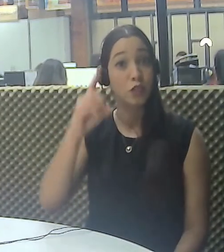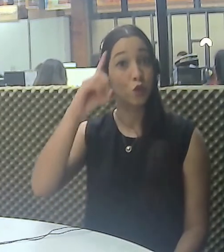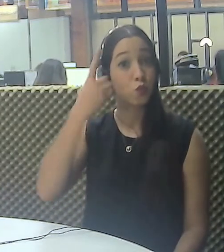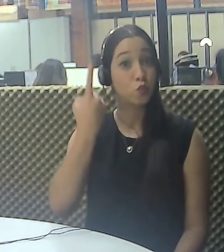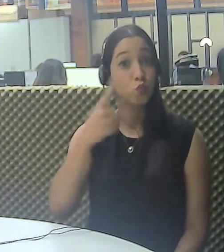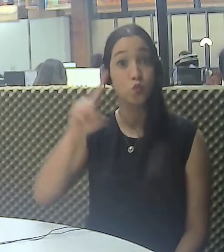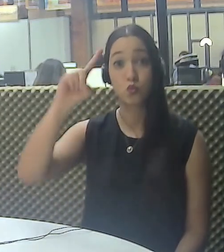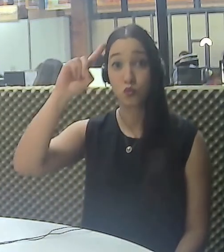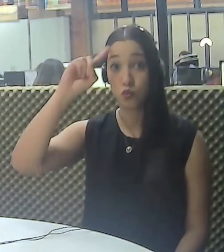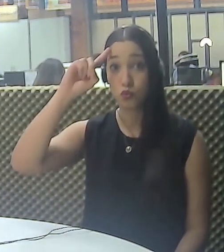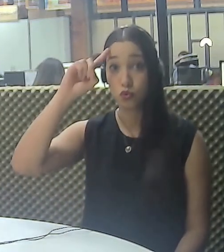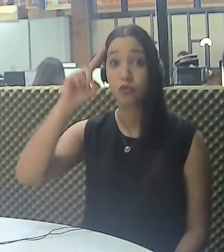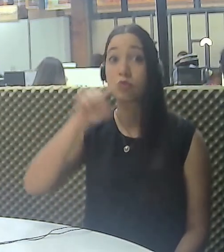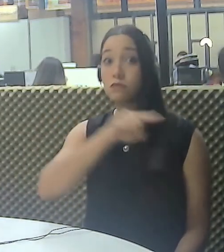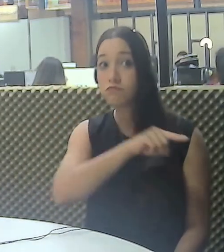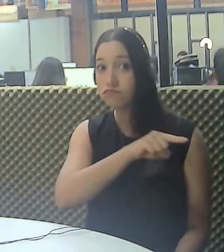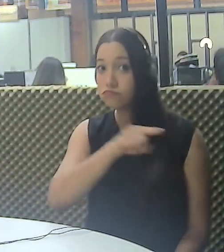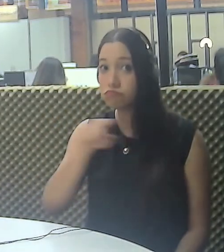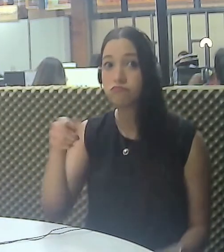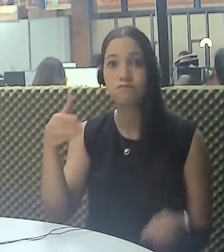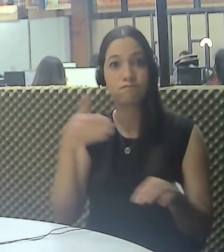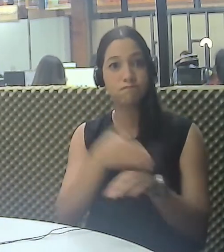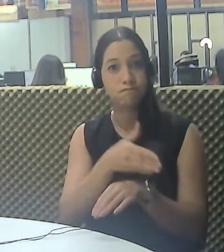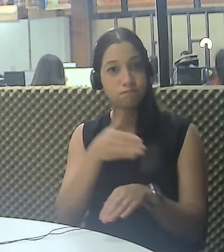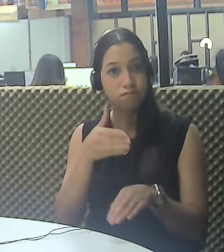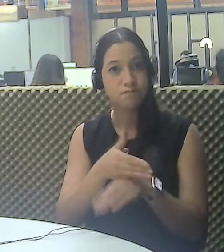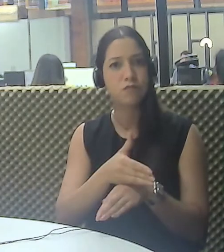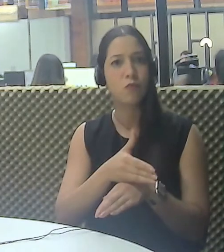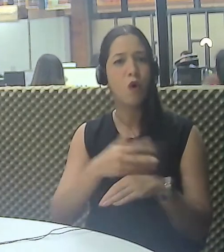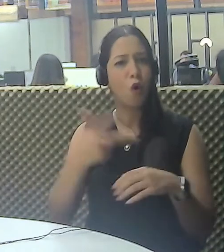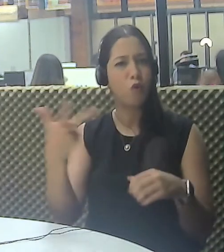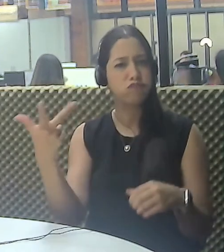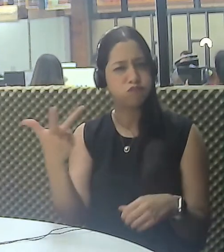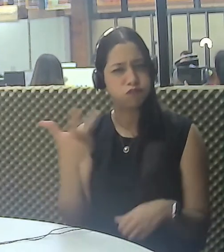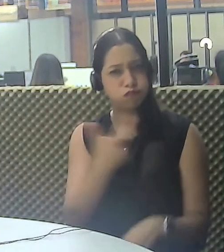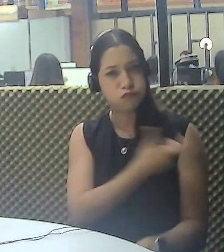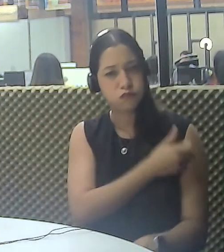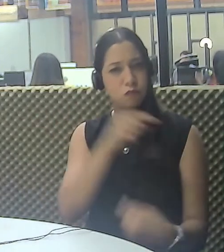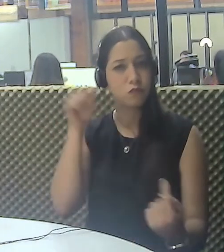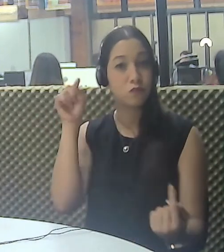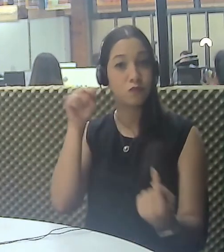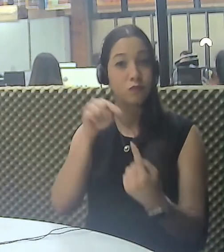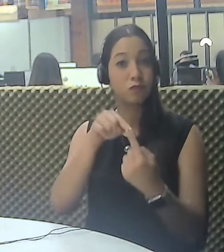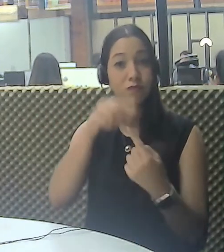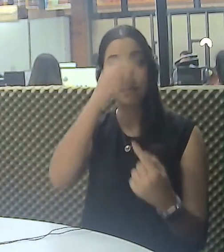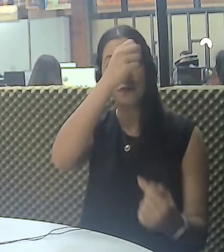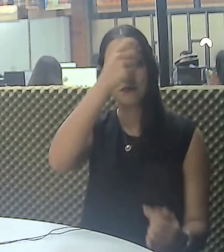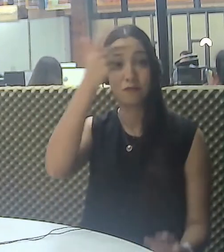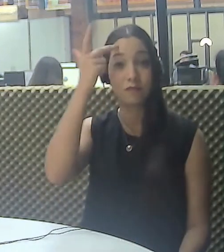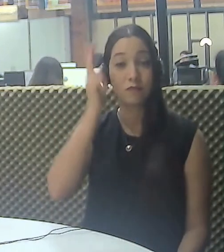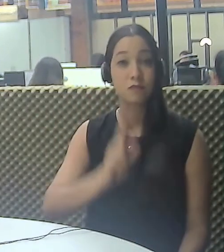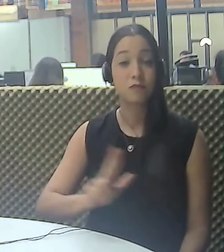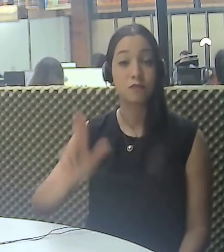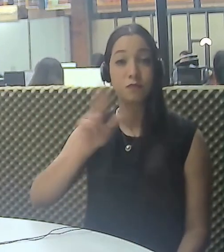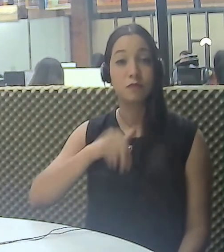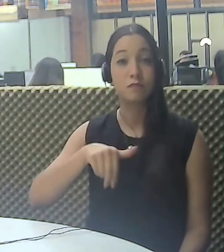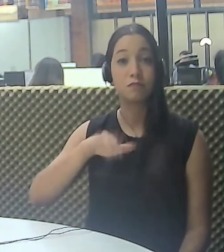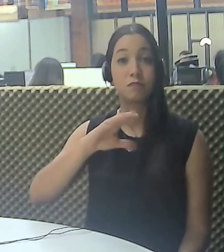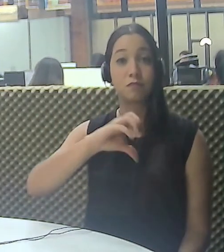último dia para participar desse mutirão. A meta da Prefeitura de Uberlândia é vacinar mais